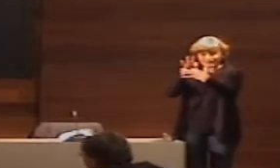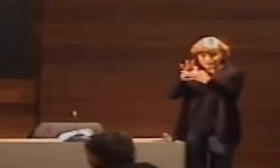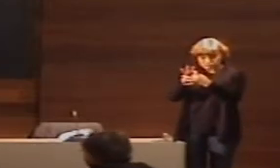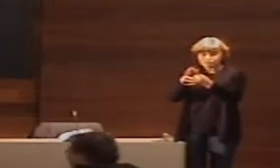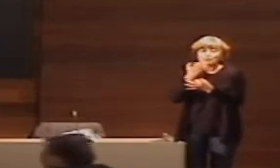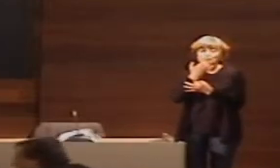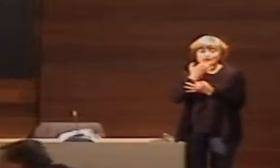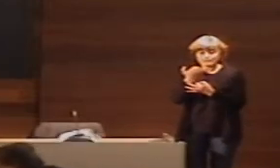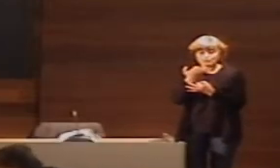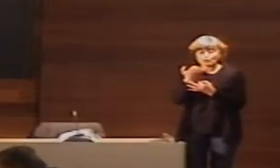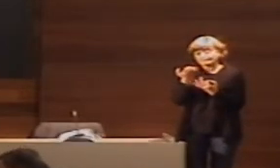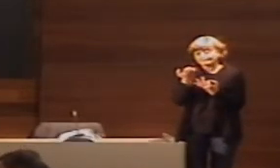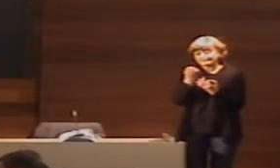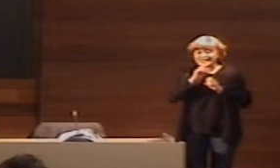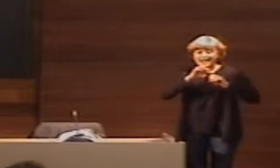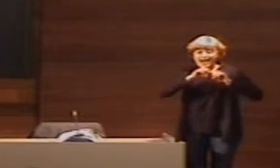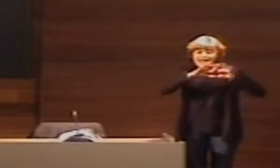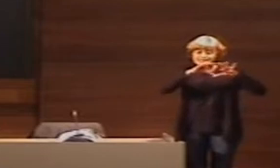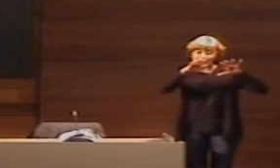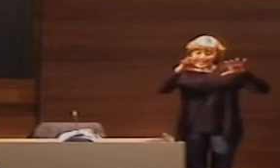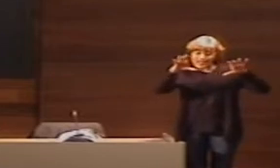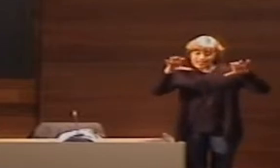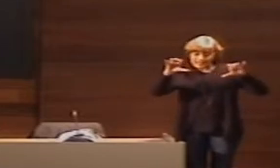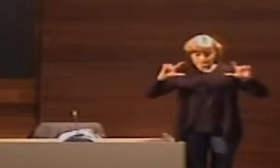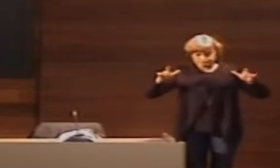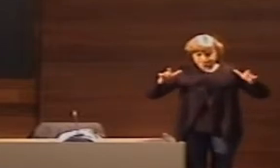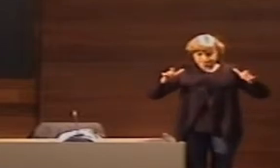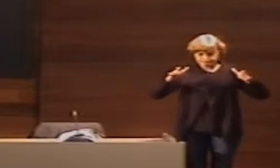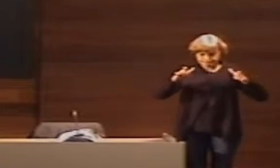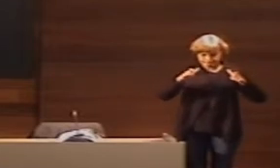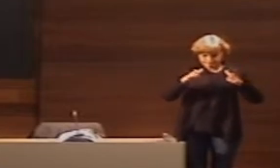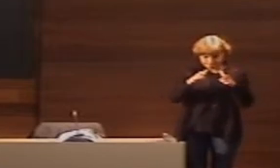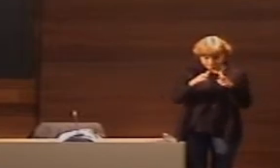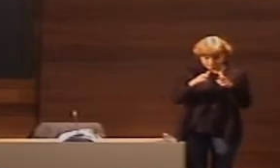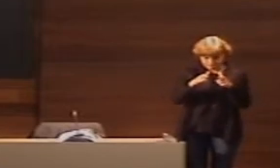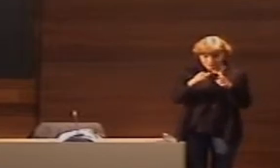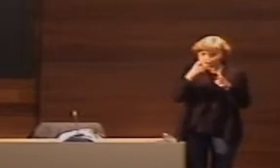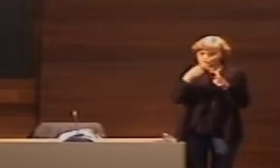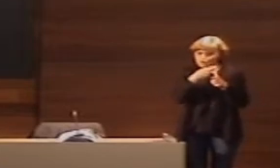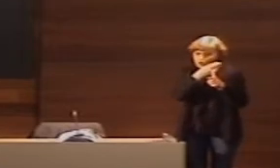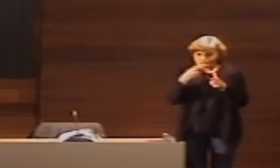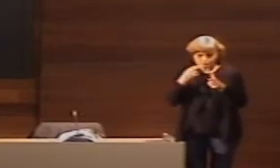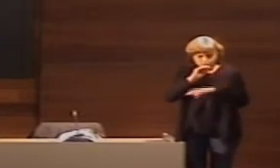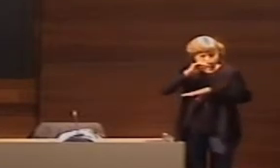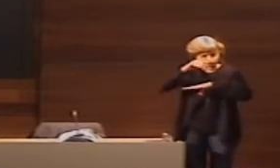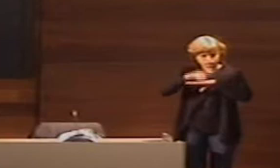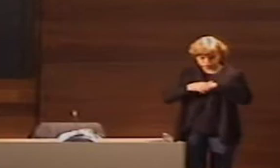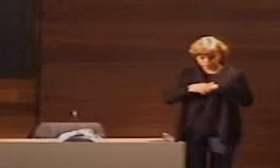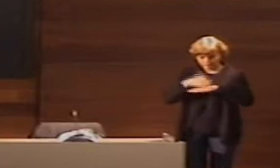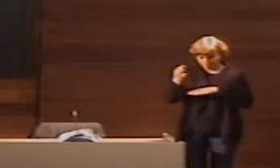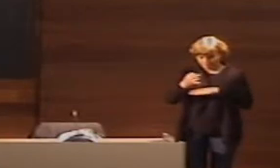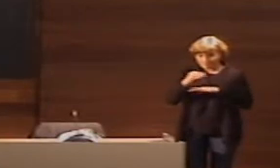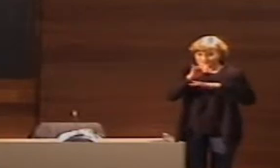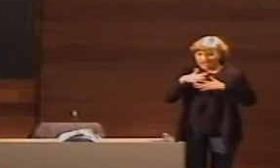efecto invernadero. Del orden del 40% hay que reducir para 2030 para poder llegar a ese compromiso. Y, obviamente, aunque hay muchos